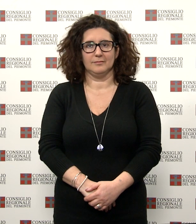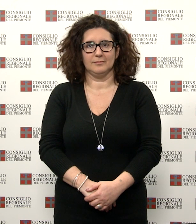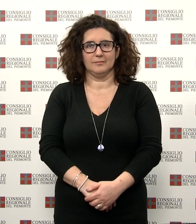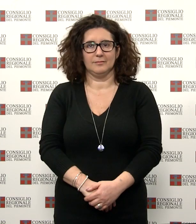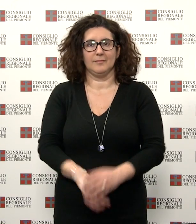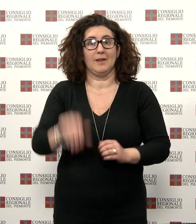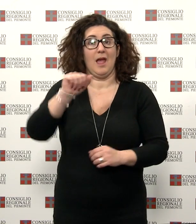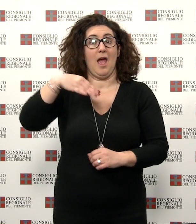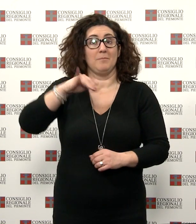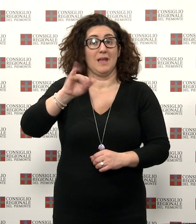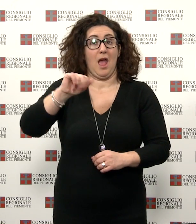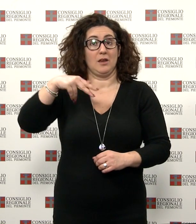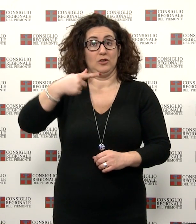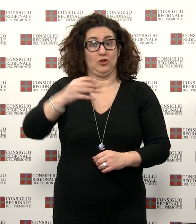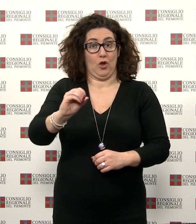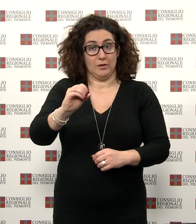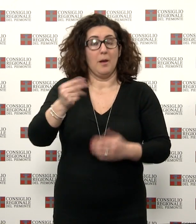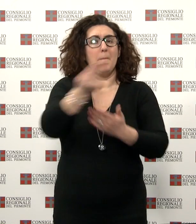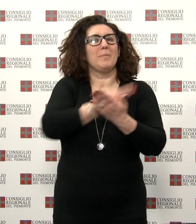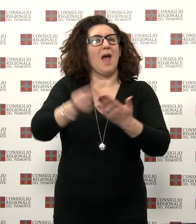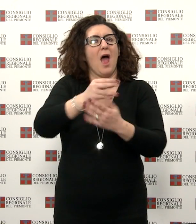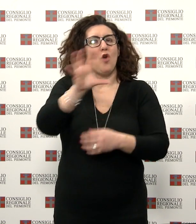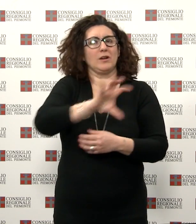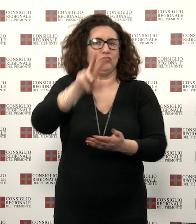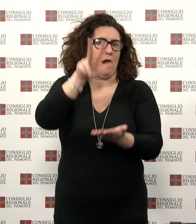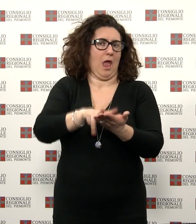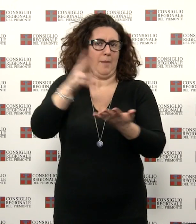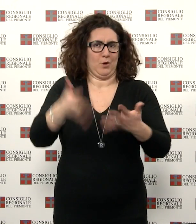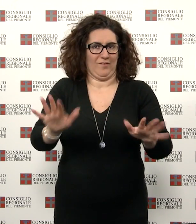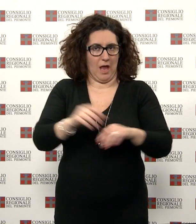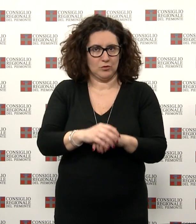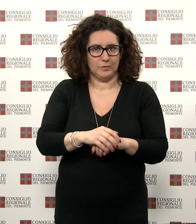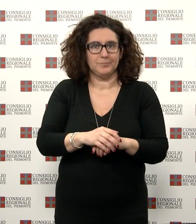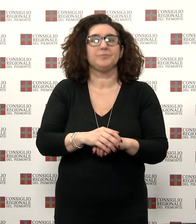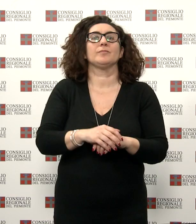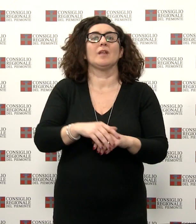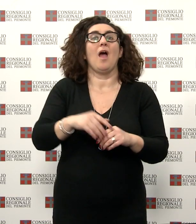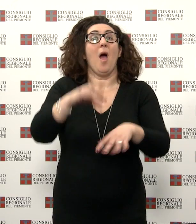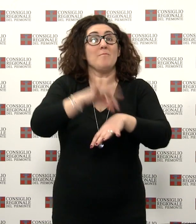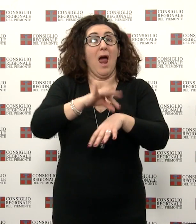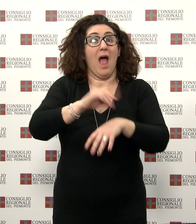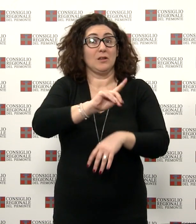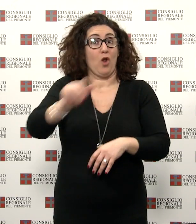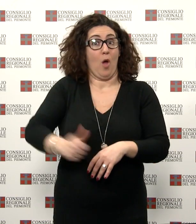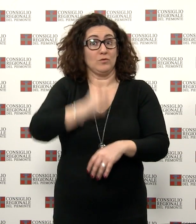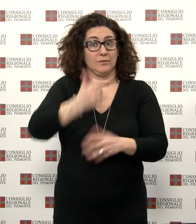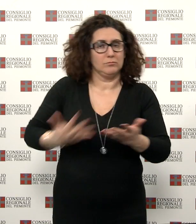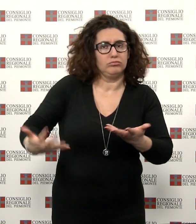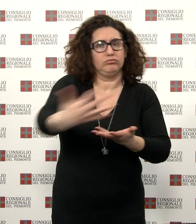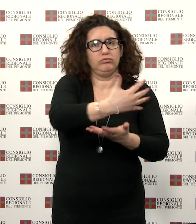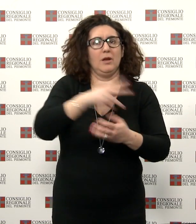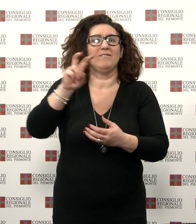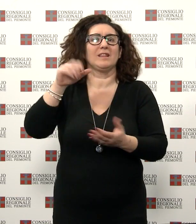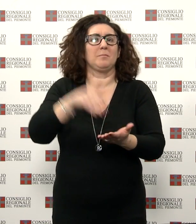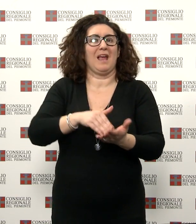amianto approvato il piano regionale oltre 20 mila firme per i malati non autosufficienti i